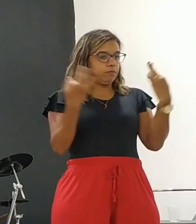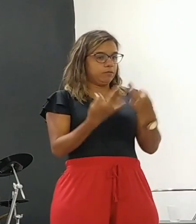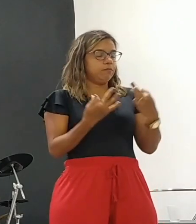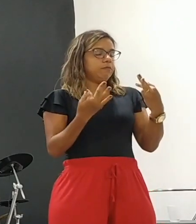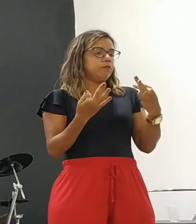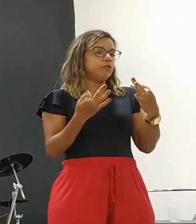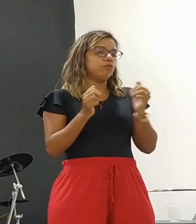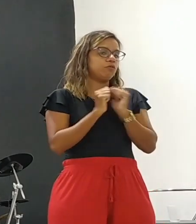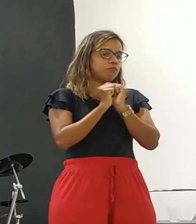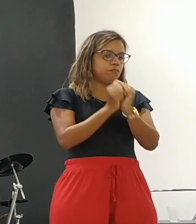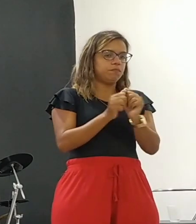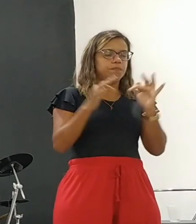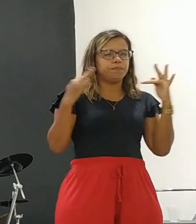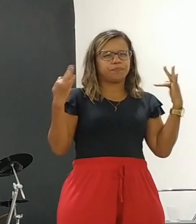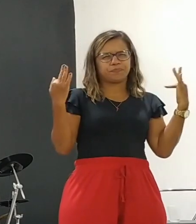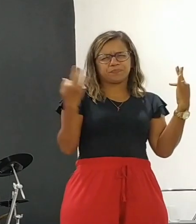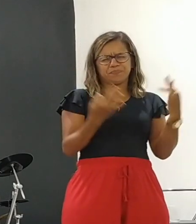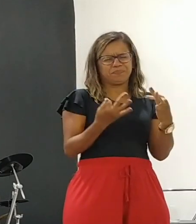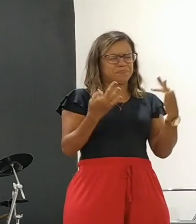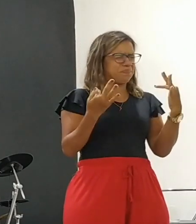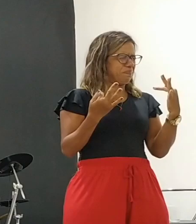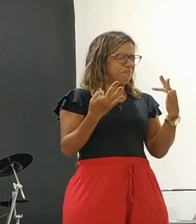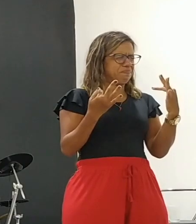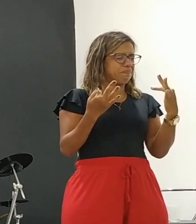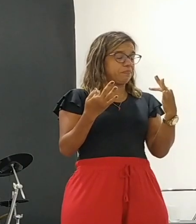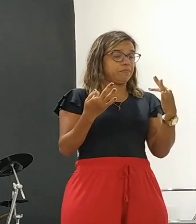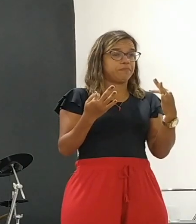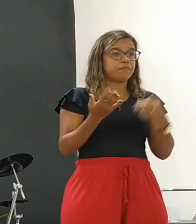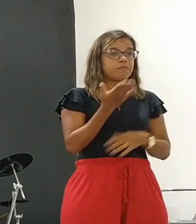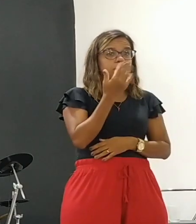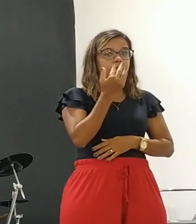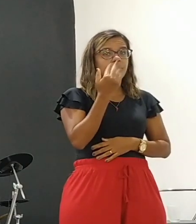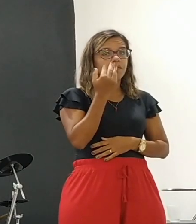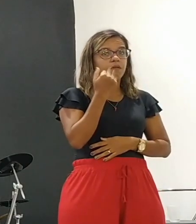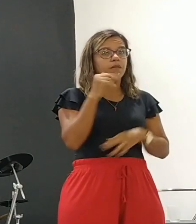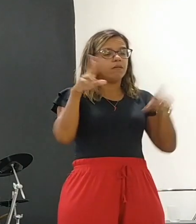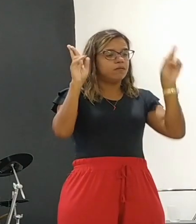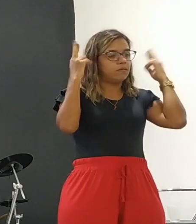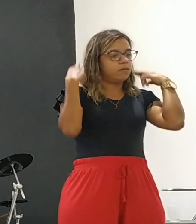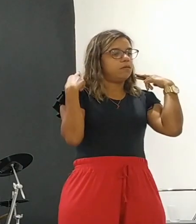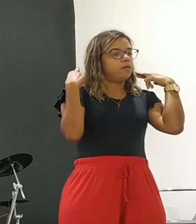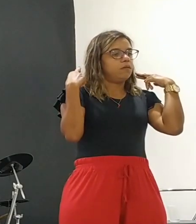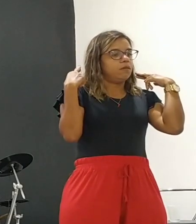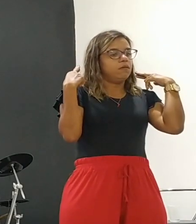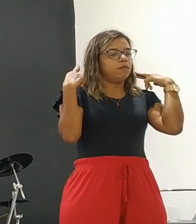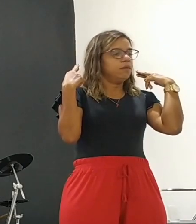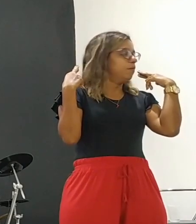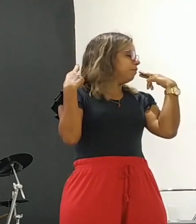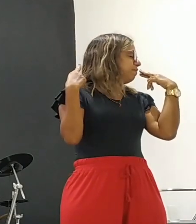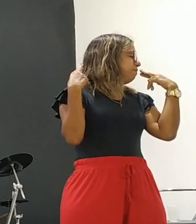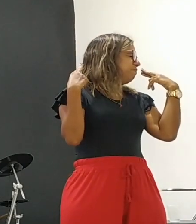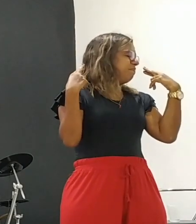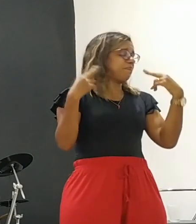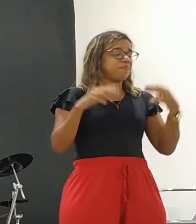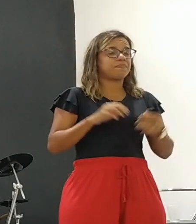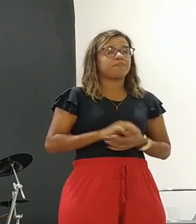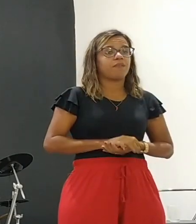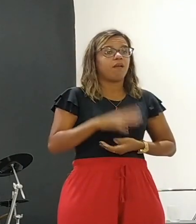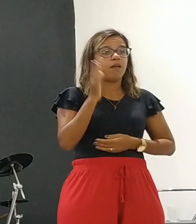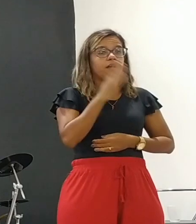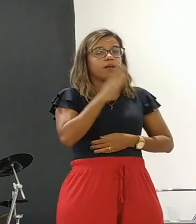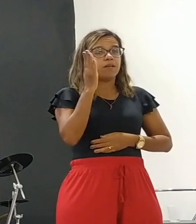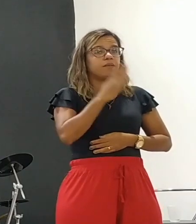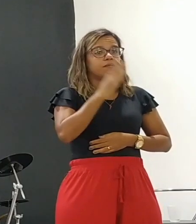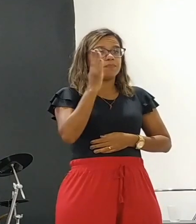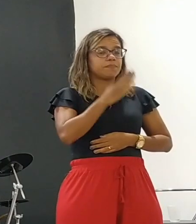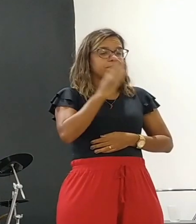você reúne a sua família no aniversário para comer do cordeiro, tem que ser devagar, não come com pressa. Tem o tempo da